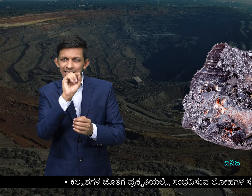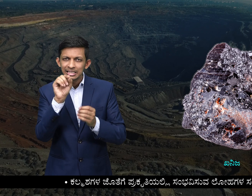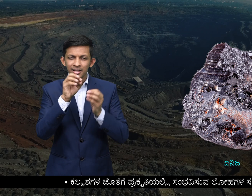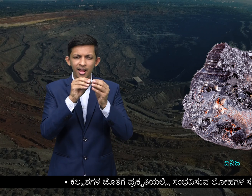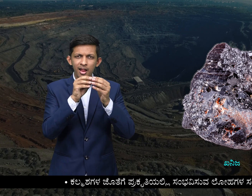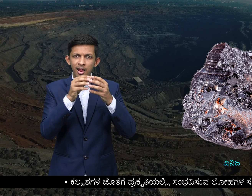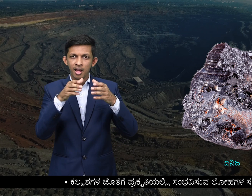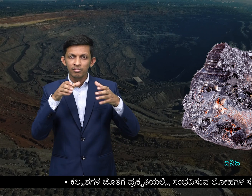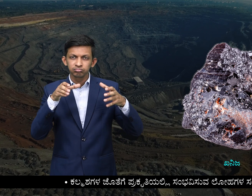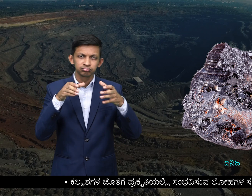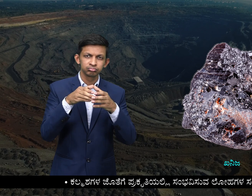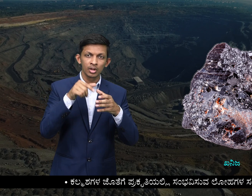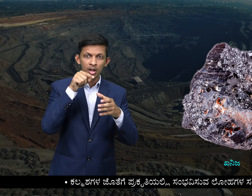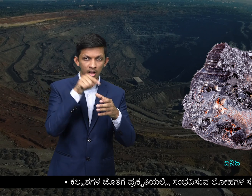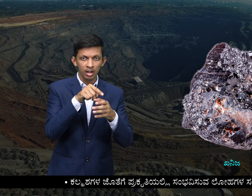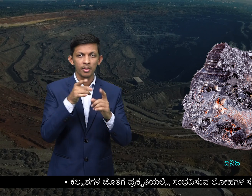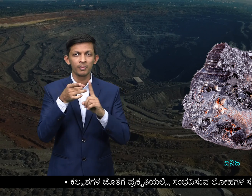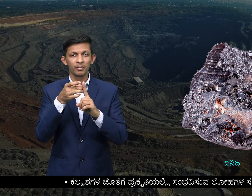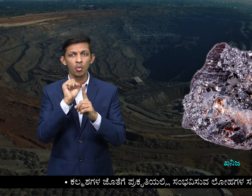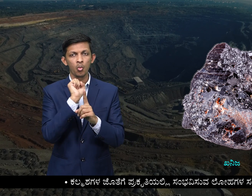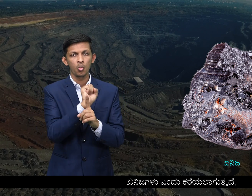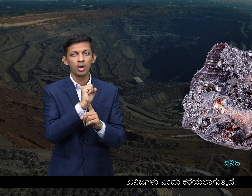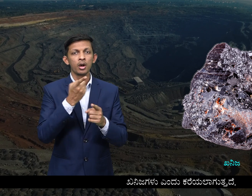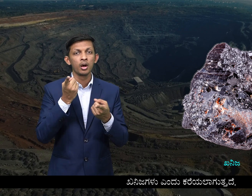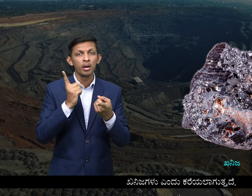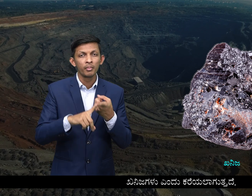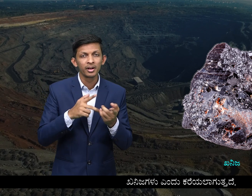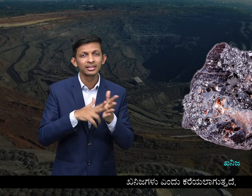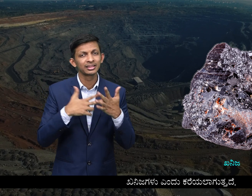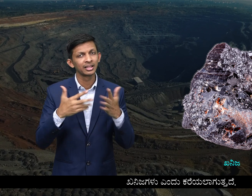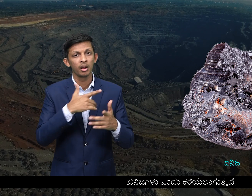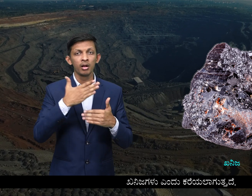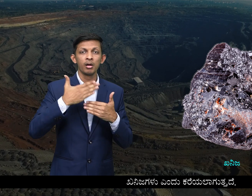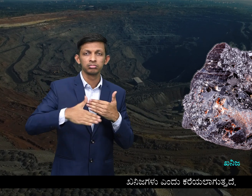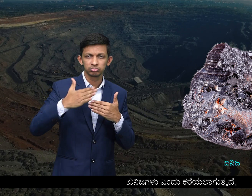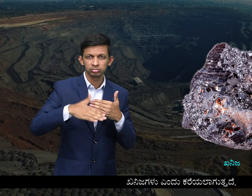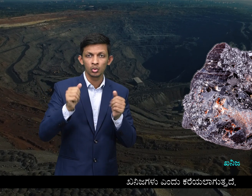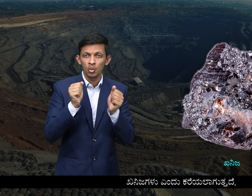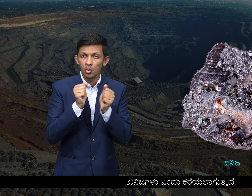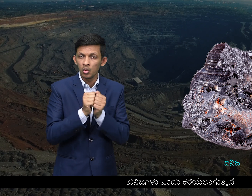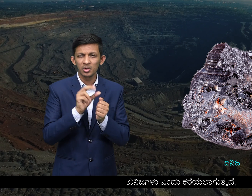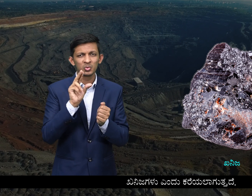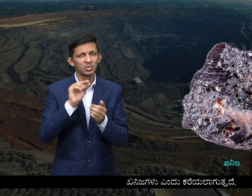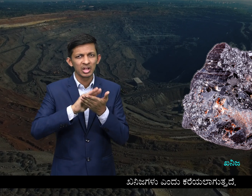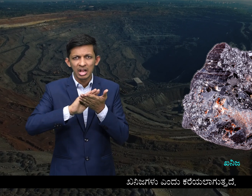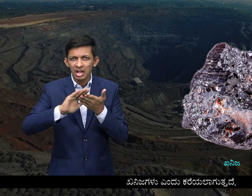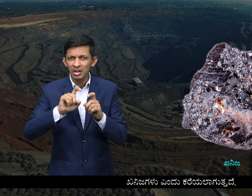ಕಲ್ಮಶಗಳ ಜೊತೆಗೆ ಪ್ರಕೃತಿಯಲ್ಲಿ ಸಂಭವಿಸುವ ಲೋಹಗಳ ಸಂಯುಕ್ತಗಳನ್ನ ಖನಿಜಗಳು ಎಂದು ಕರೆಯಲಾಗುತ್ತೆ.